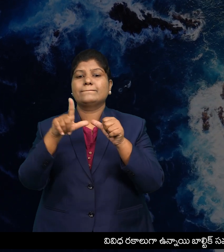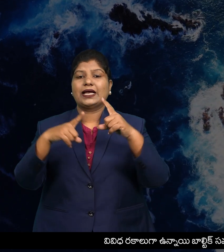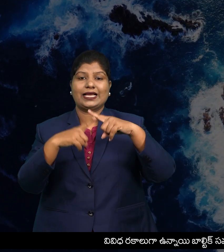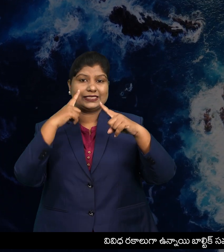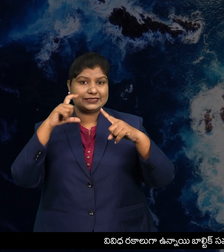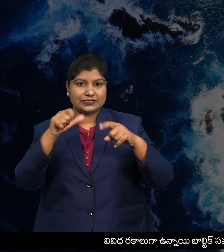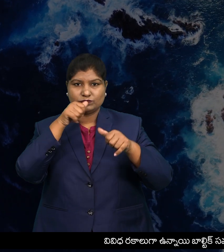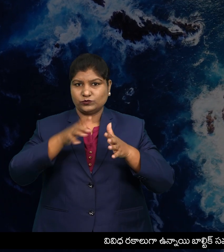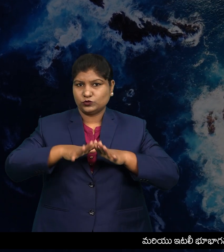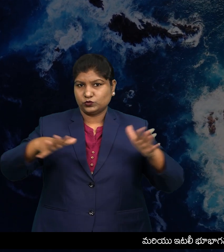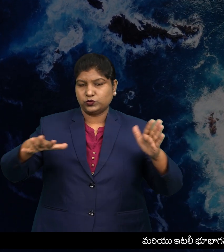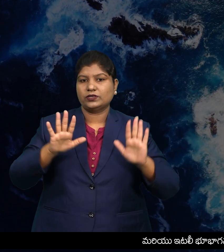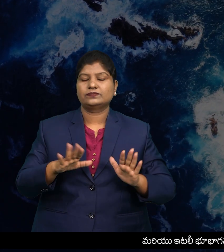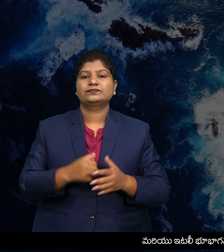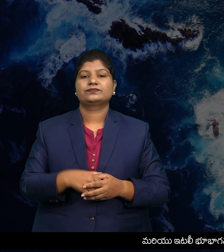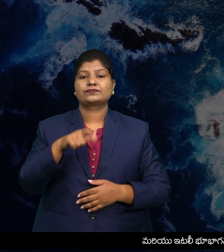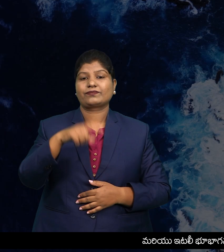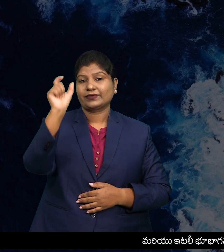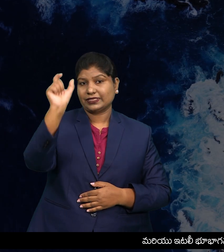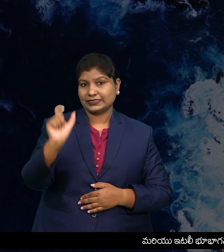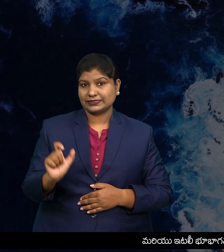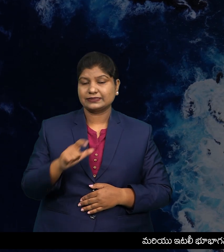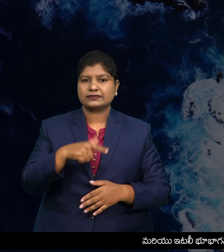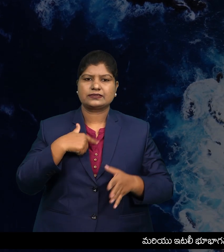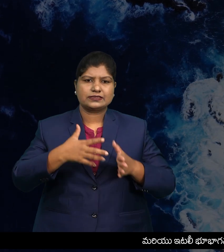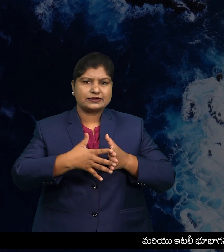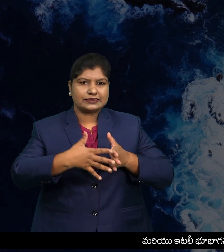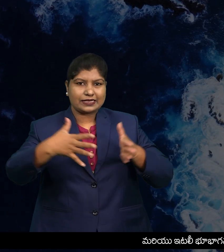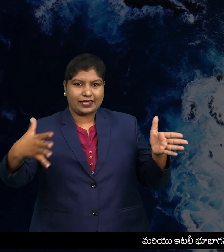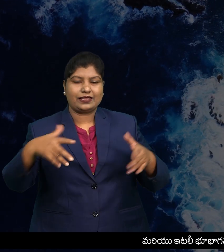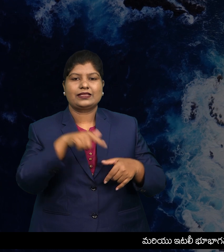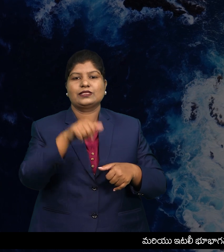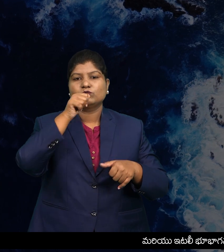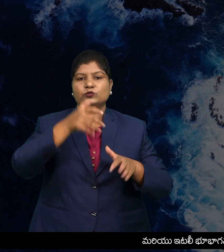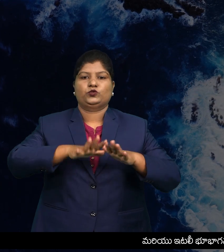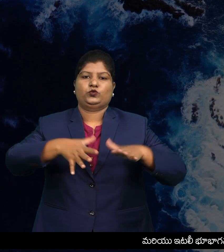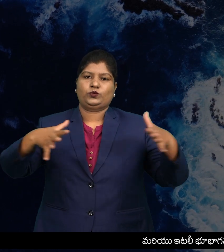లోతుగా ఉంటుంది మరియు ఇటీవలి భూభాగం సముద్రంలోకి వ్యాపించబడి ఉన్నది.